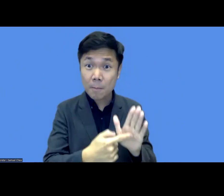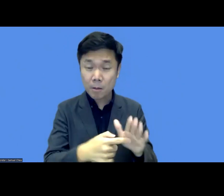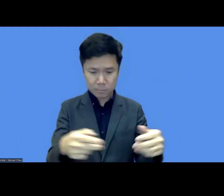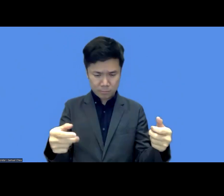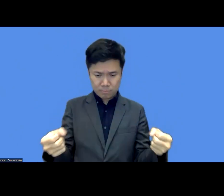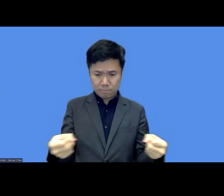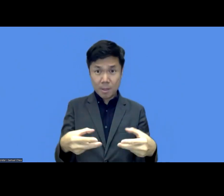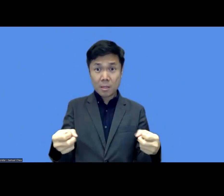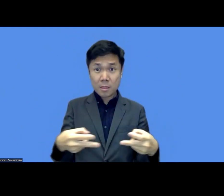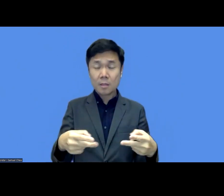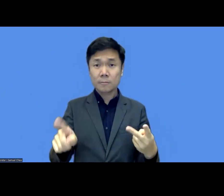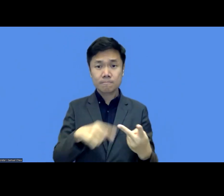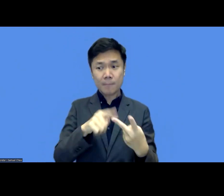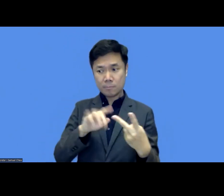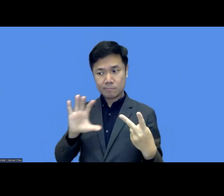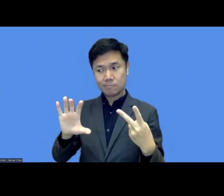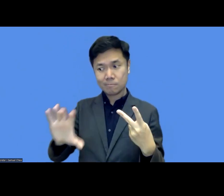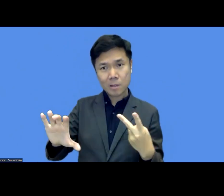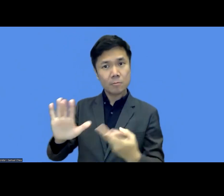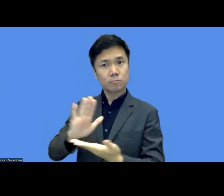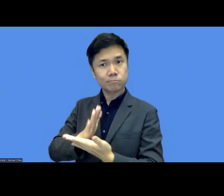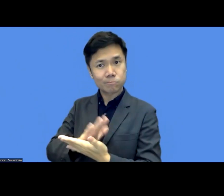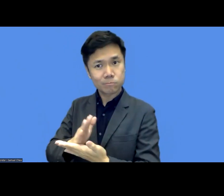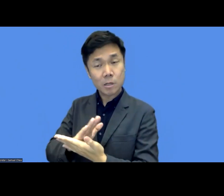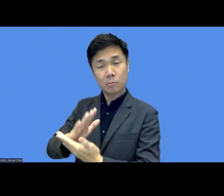siempre subtítulos, interpretación.